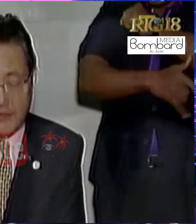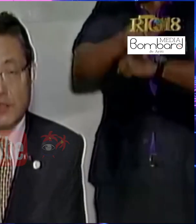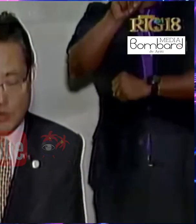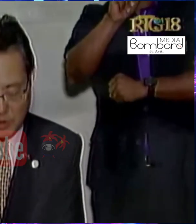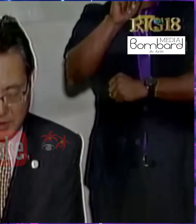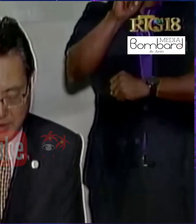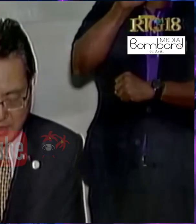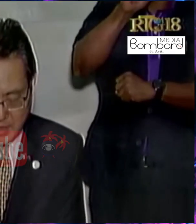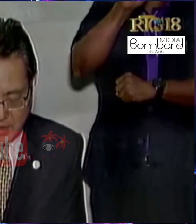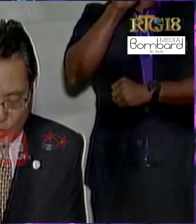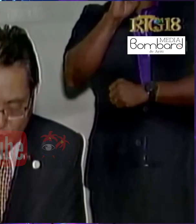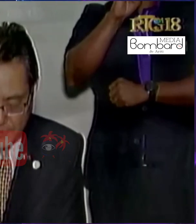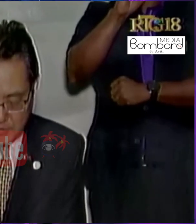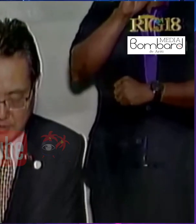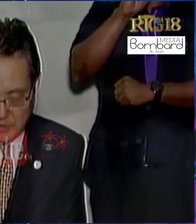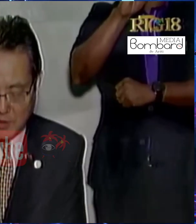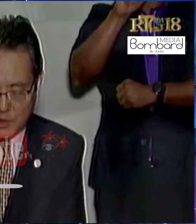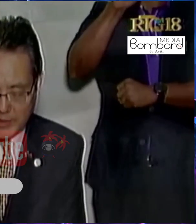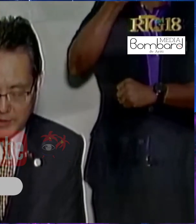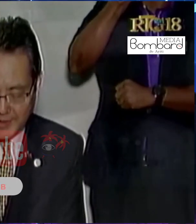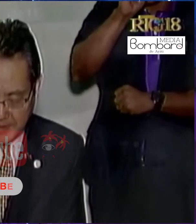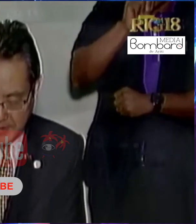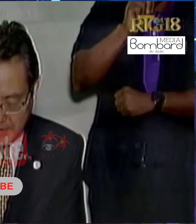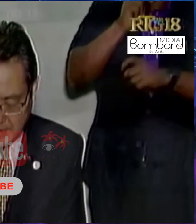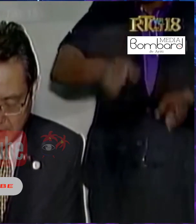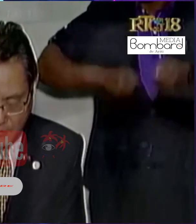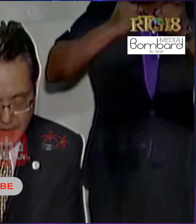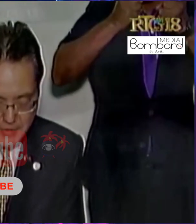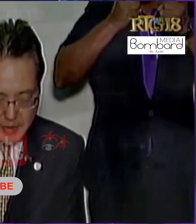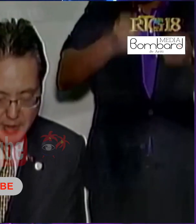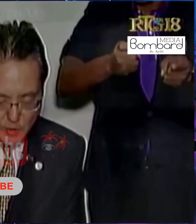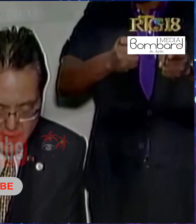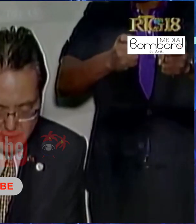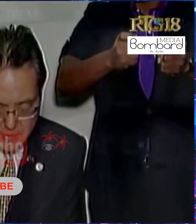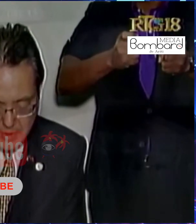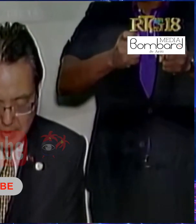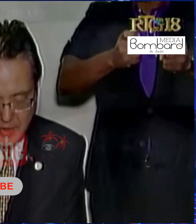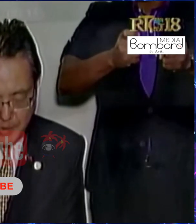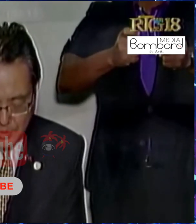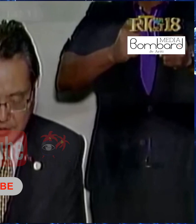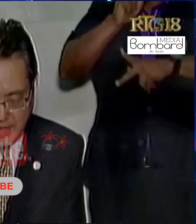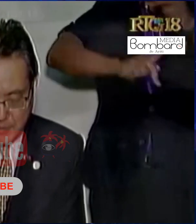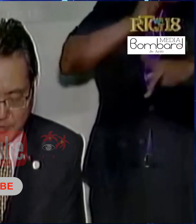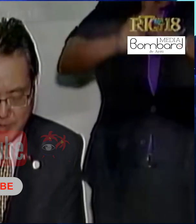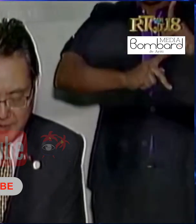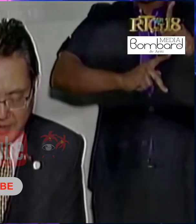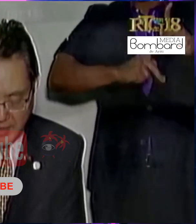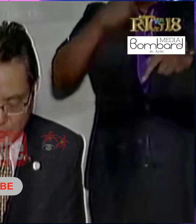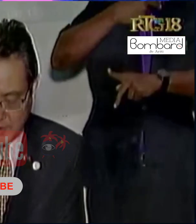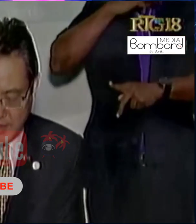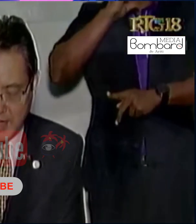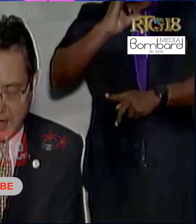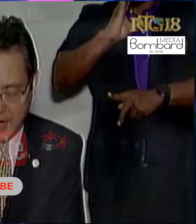partout à travers le monde, offrant dans l'humanitaire en faveur des orphelins, des personnes à